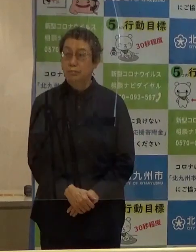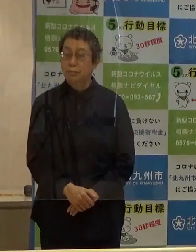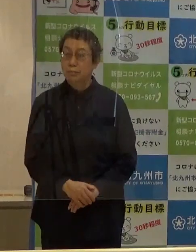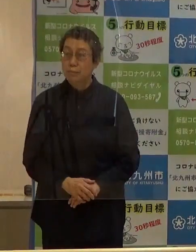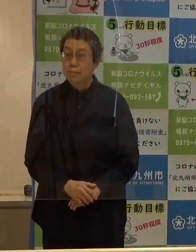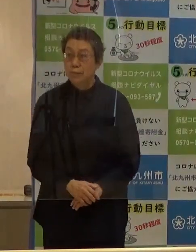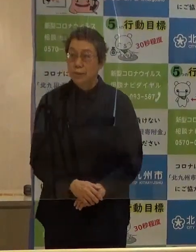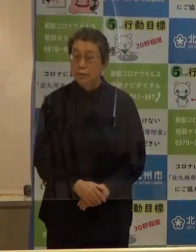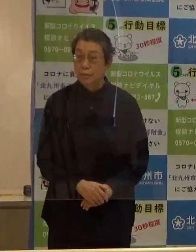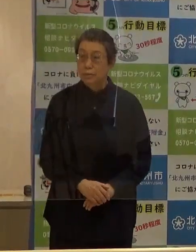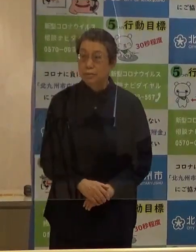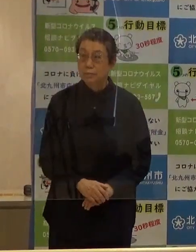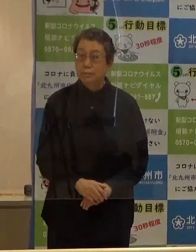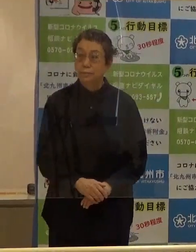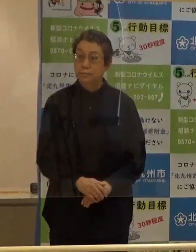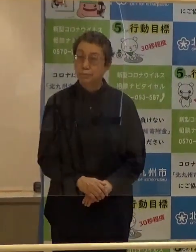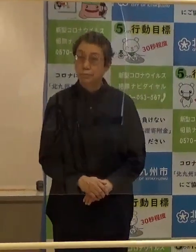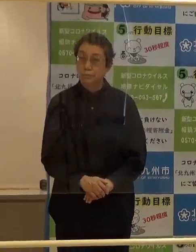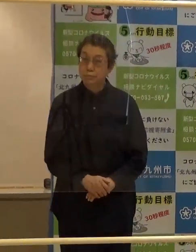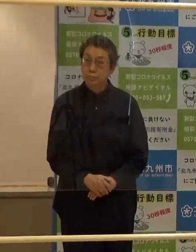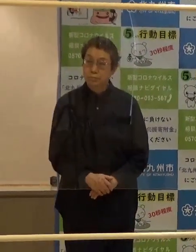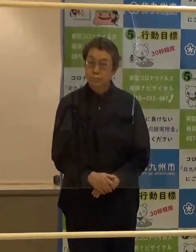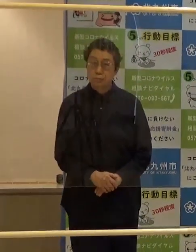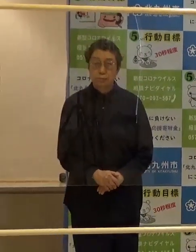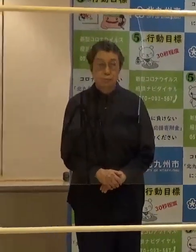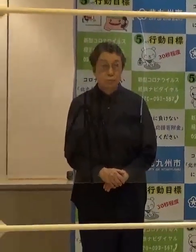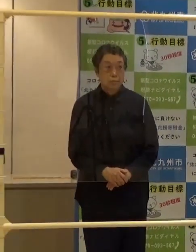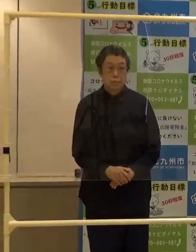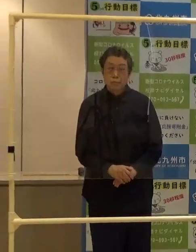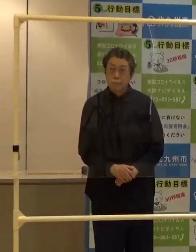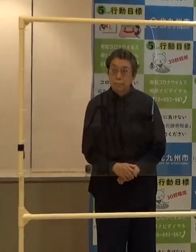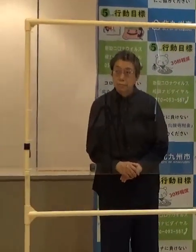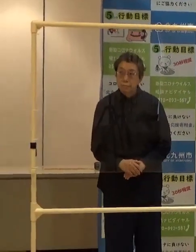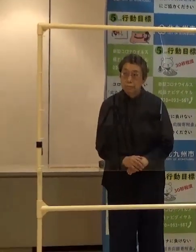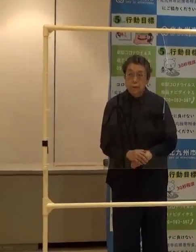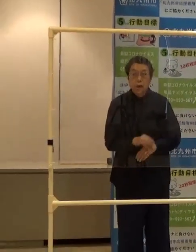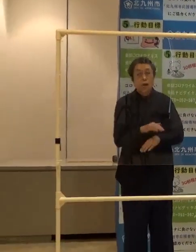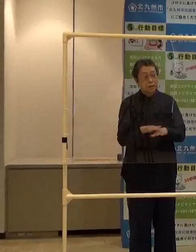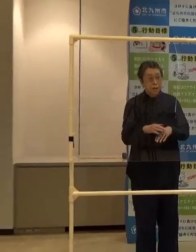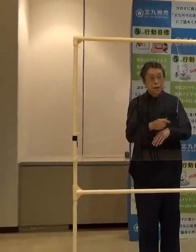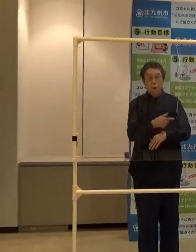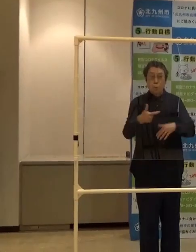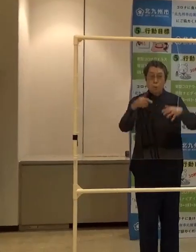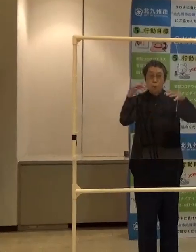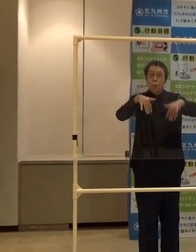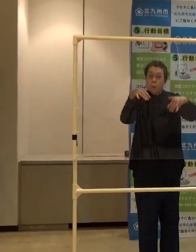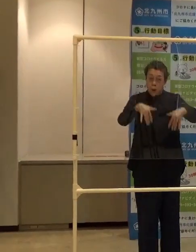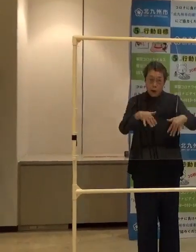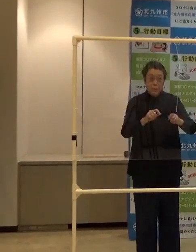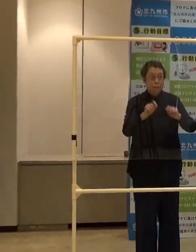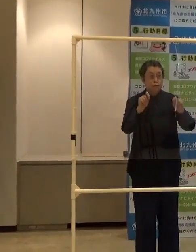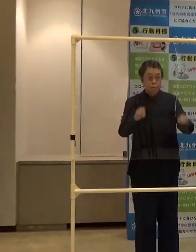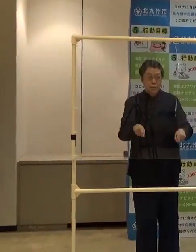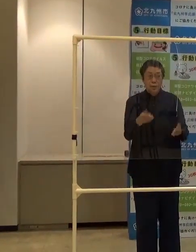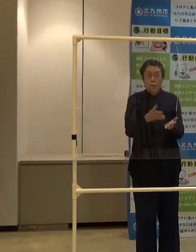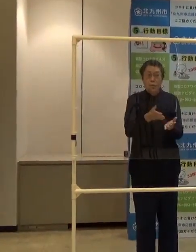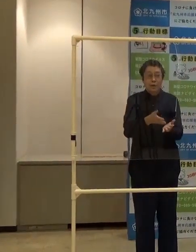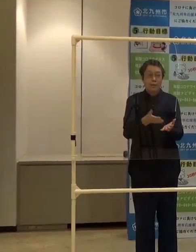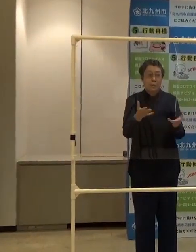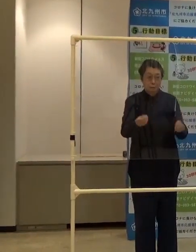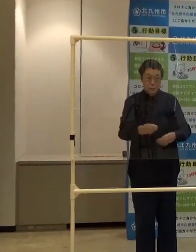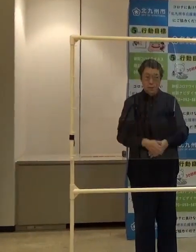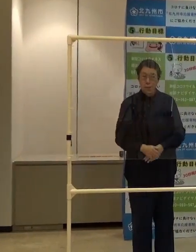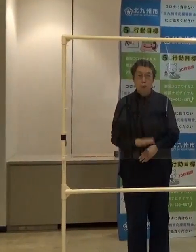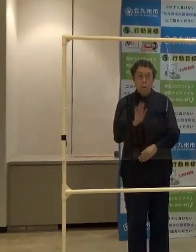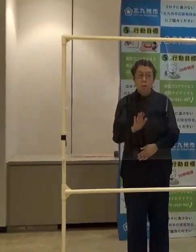すみません。これ TNG です。九州南部でも今回の大雨を受けている人も多かったと思うんですけど、